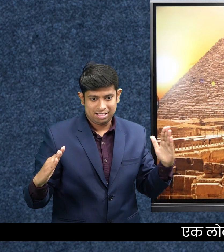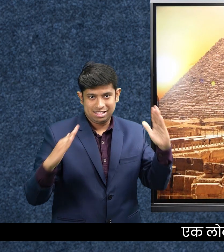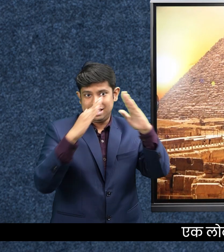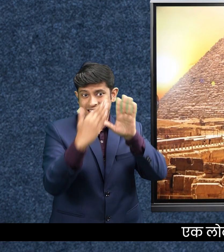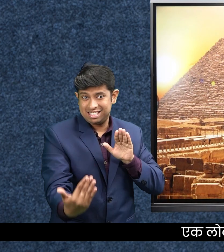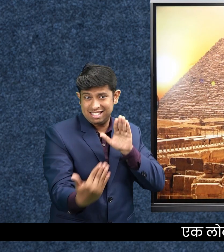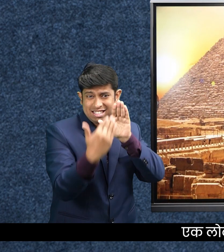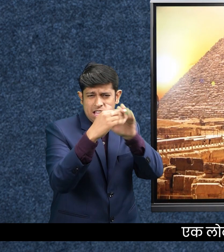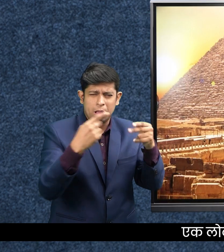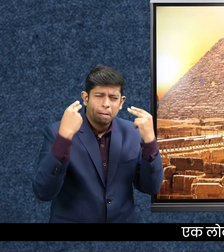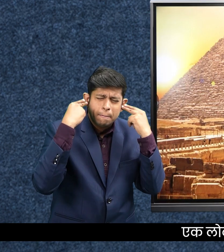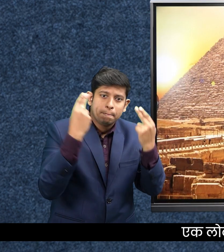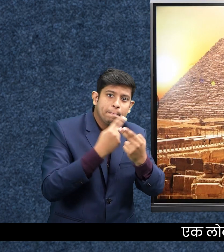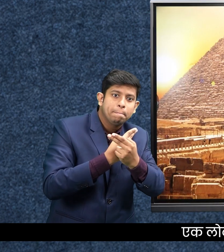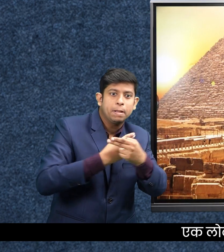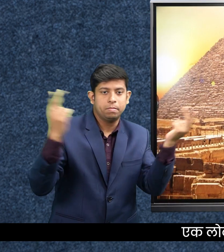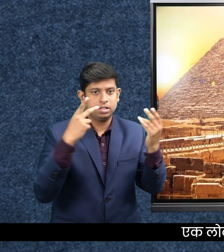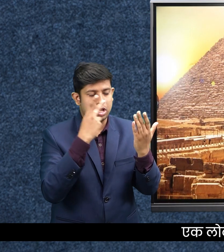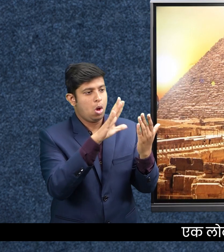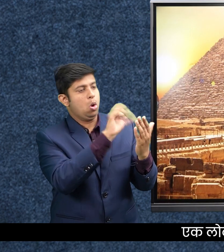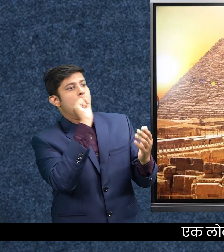एक लोकप्रिय विकल्प रहे हैं।